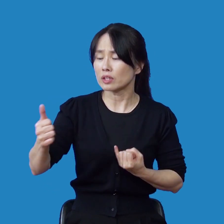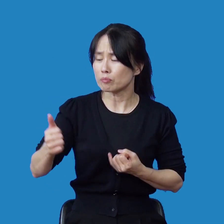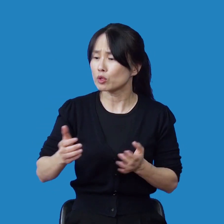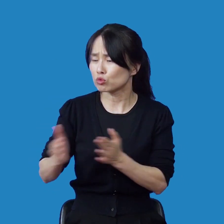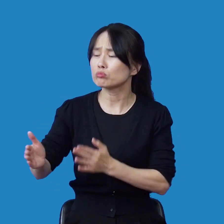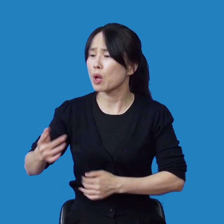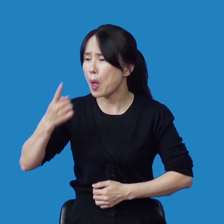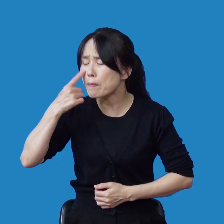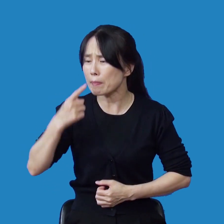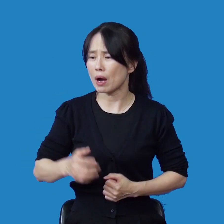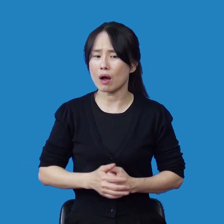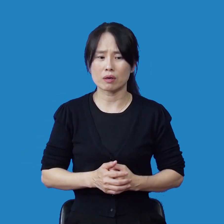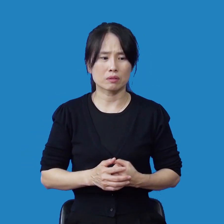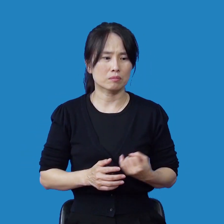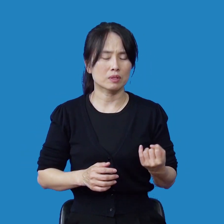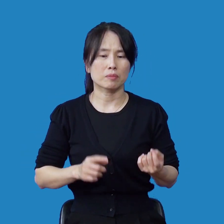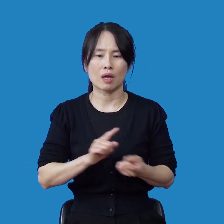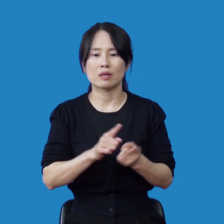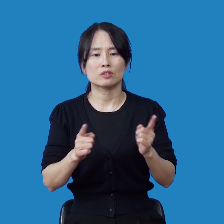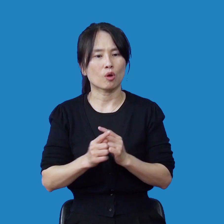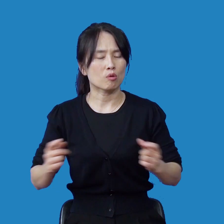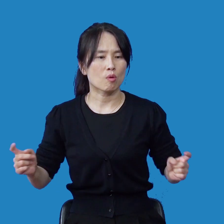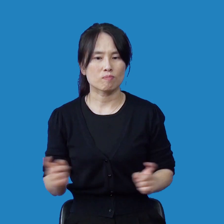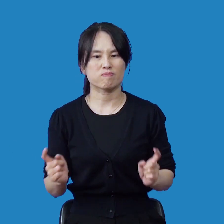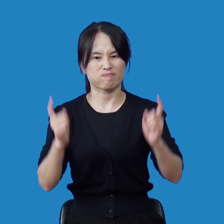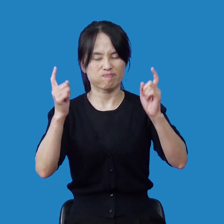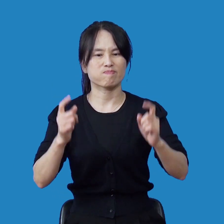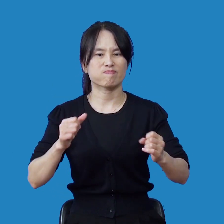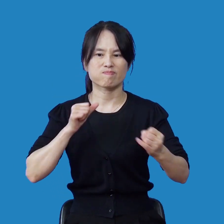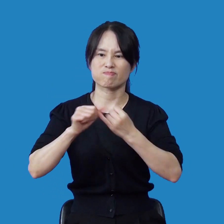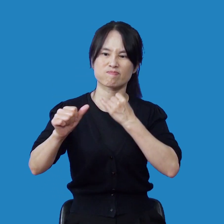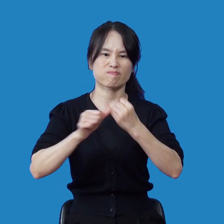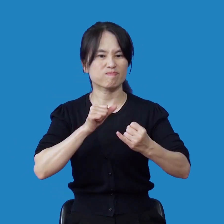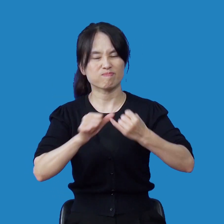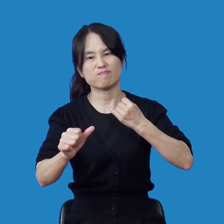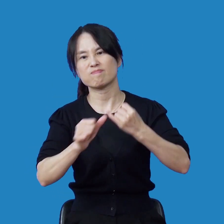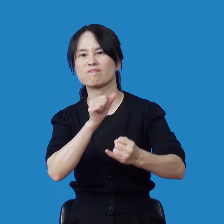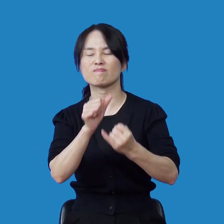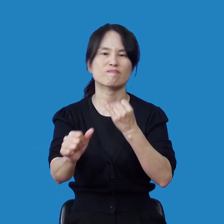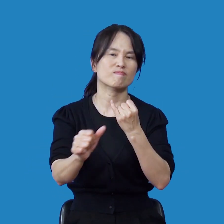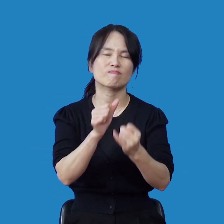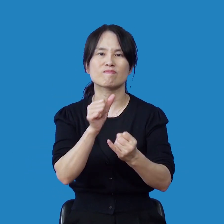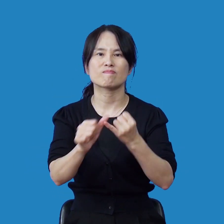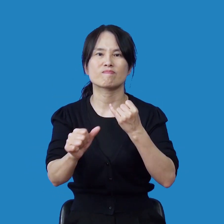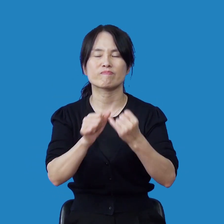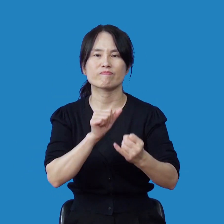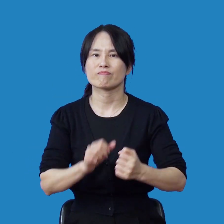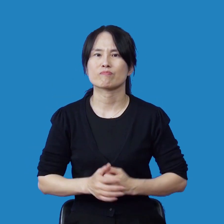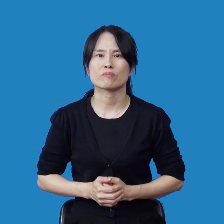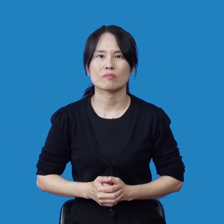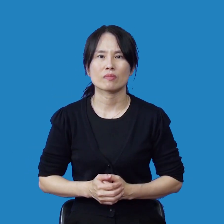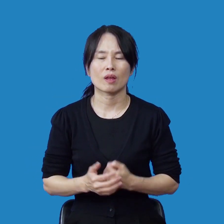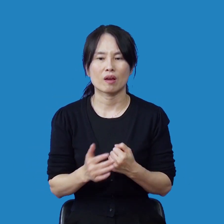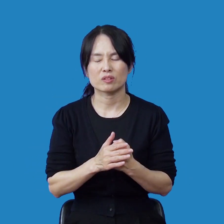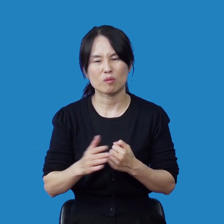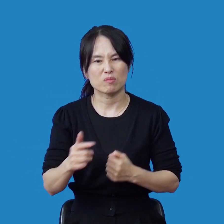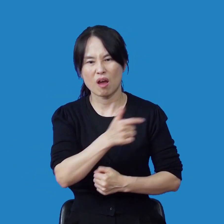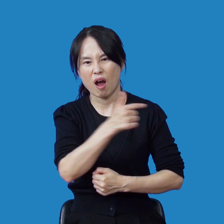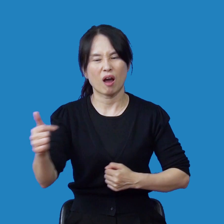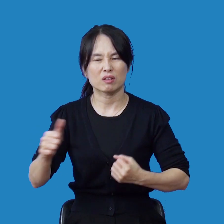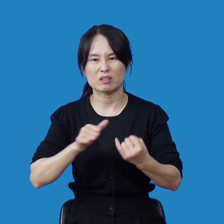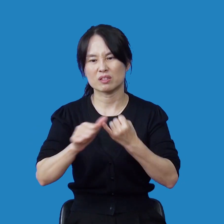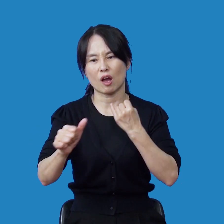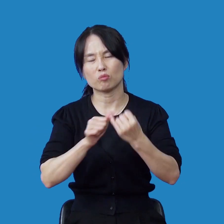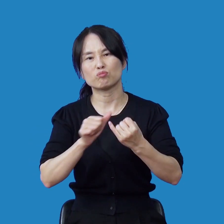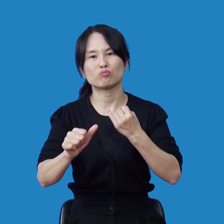지가 일주일째야. 그리고 아내도 지지 않고 또 더 대들었습니다. 그 때문에 대판 싸우고